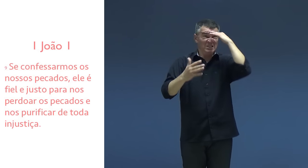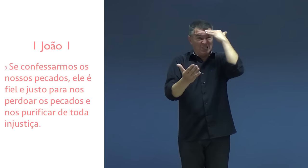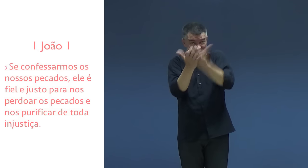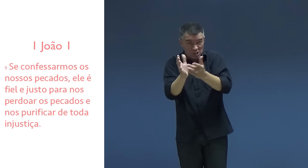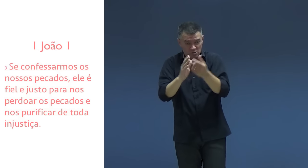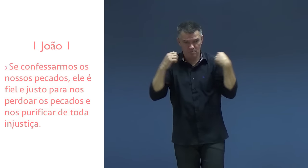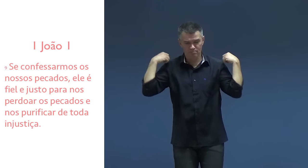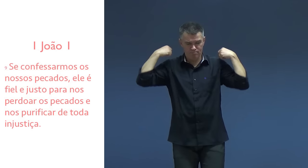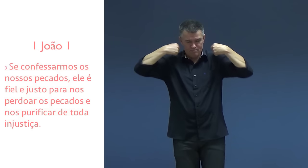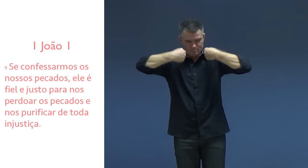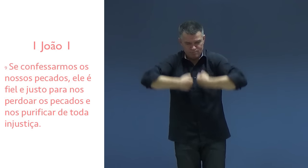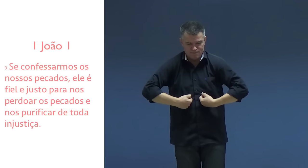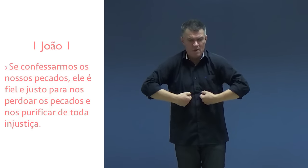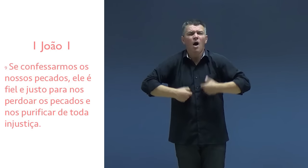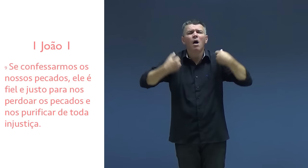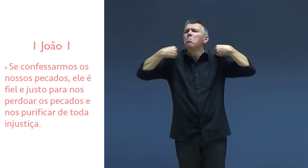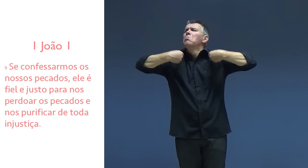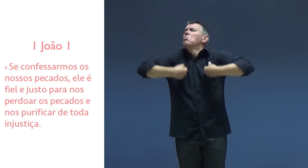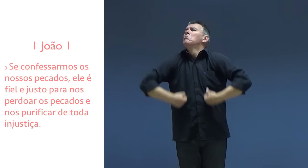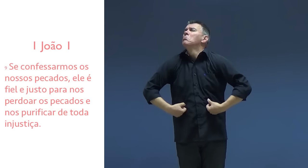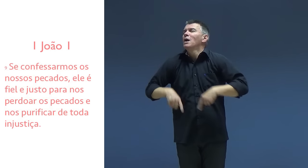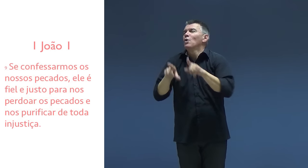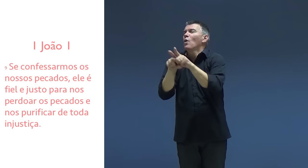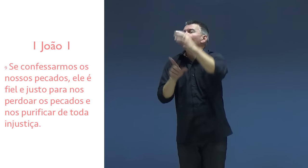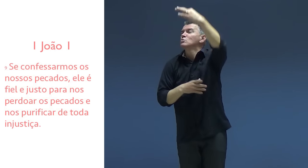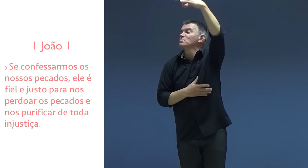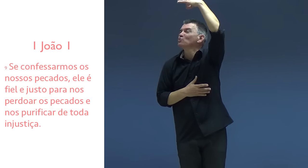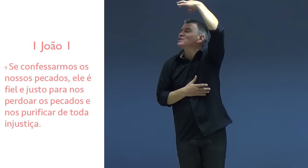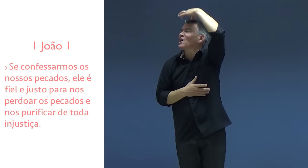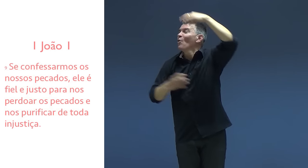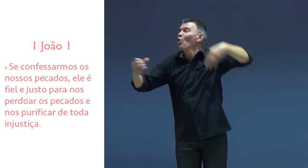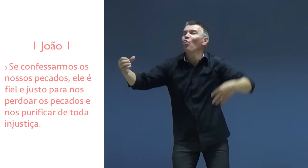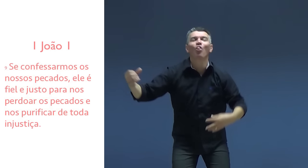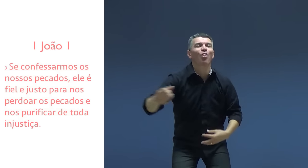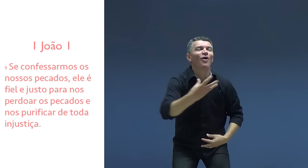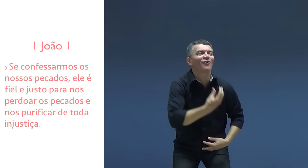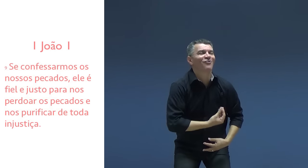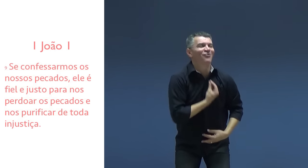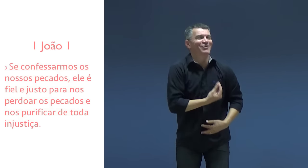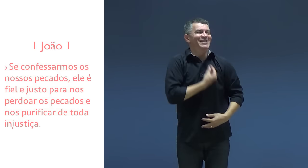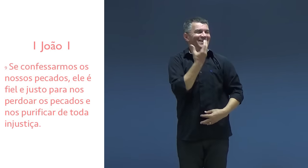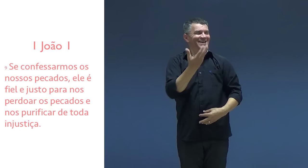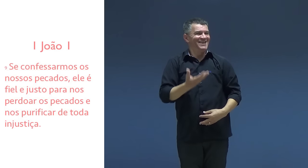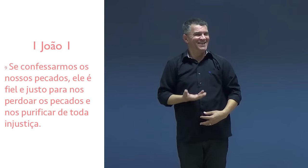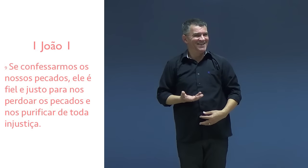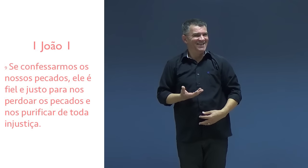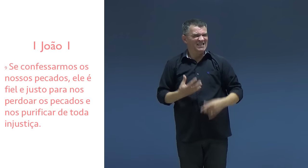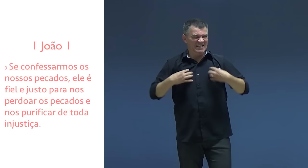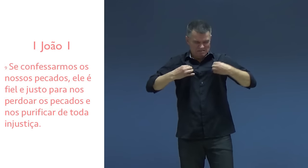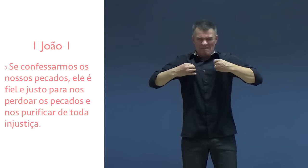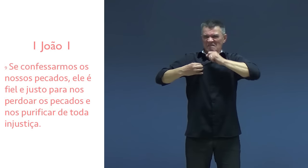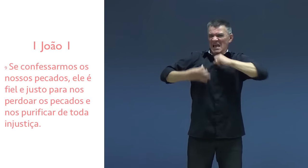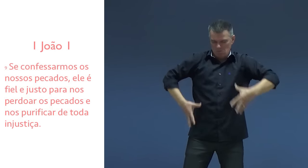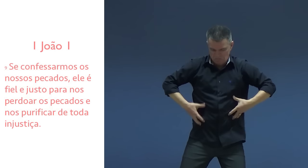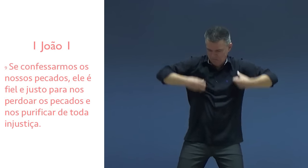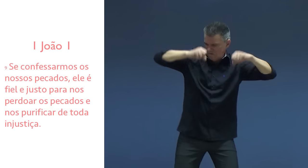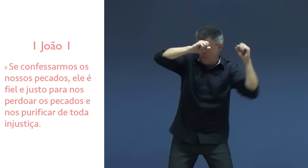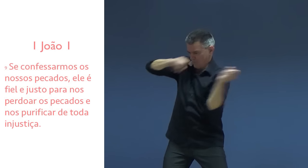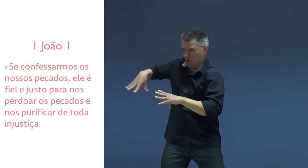Olha aí, ó, se você tem fé em Deus, é como se você tivesse uma nova roupa, né? Que é uma nova vida. Né? As